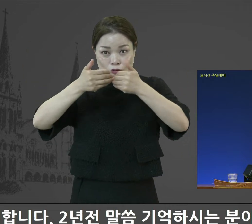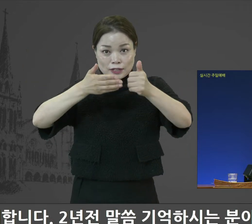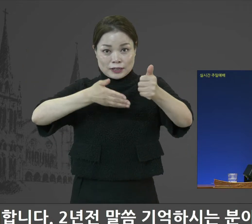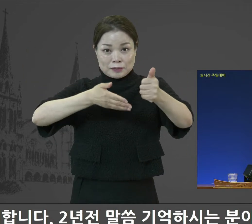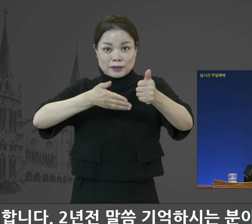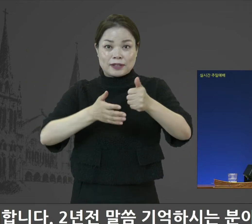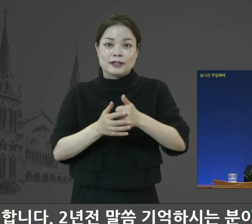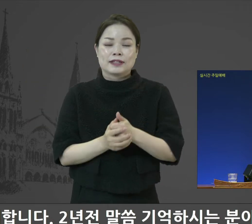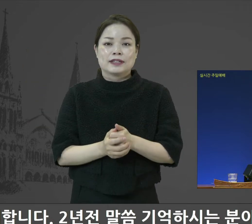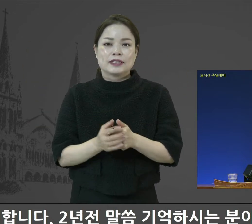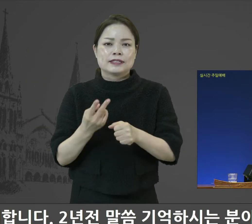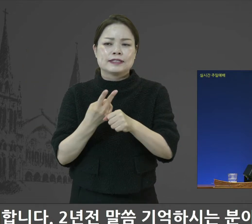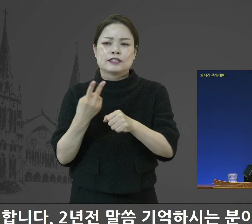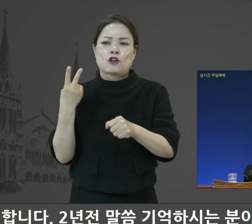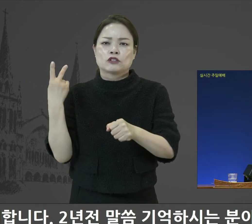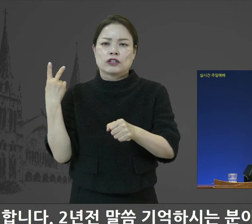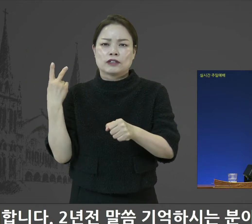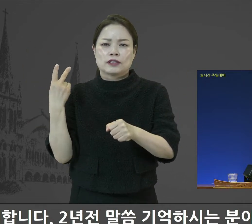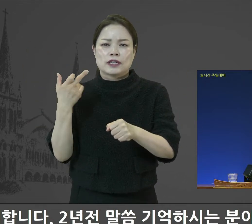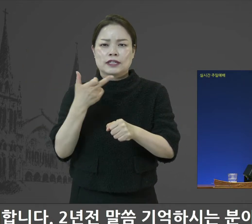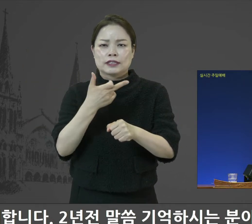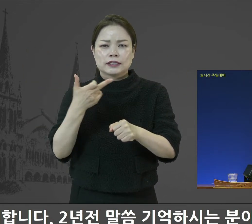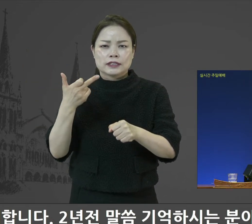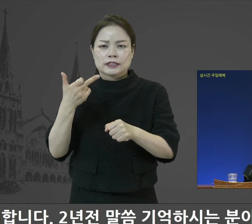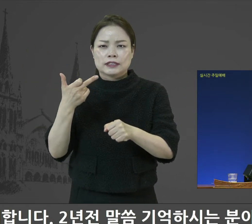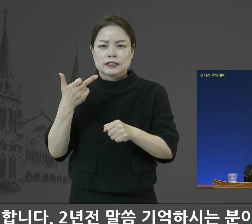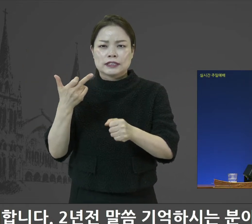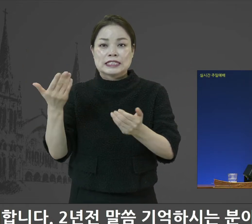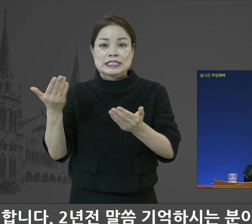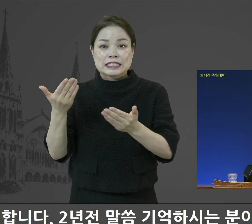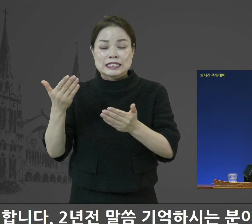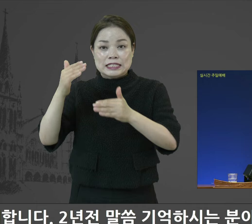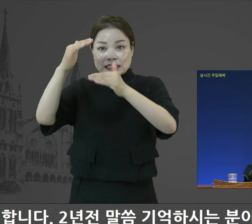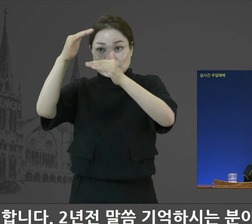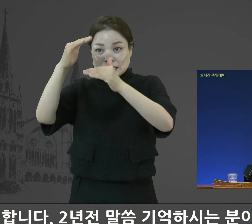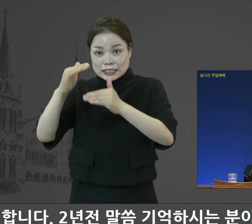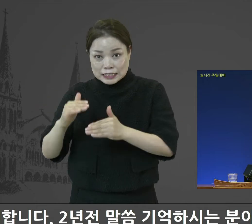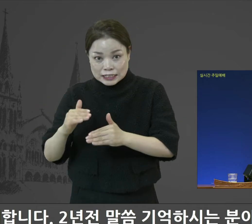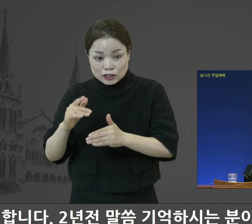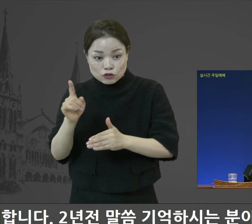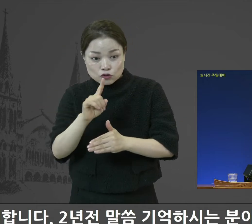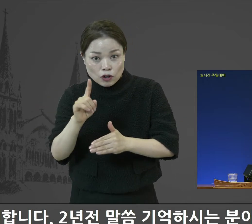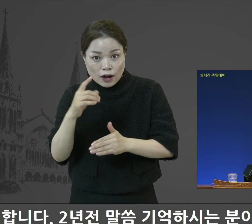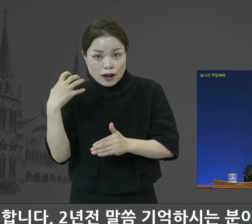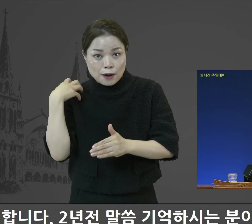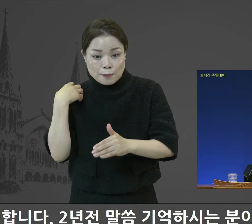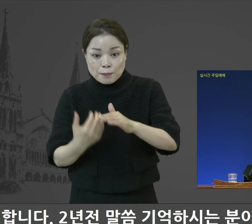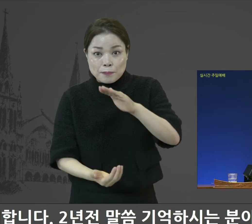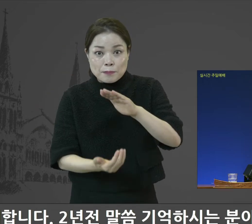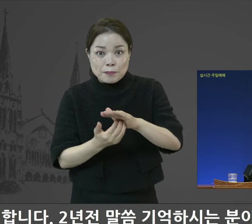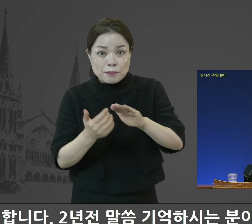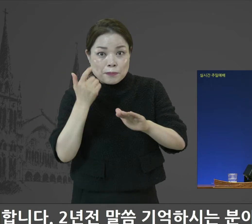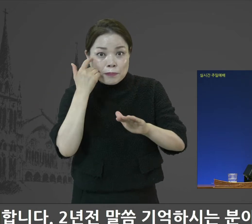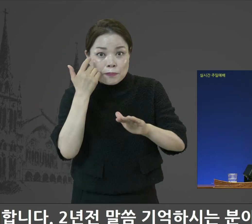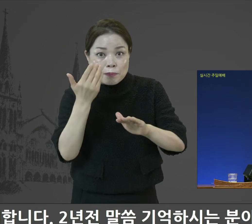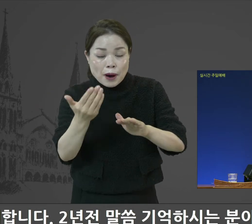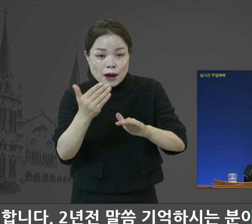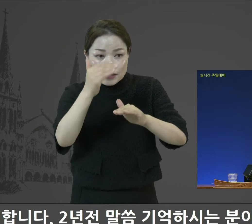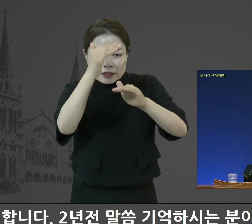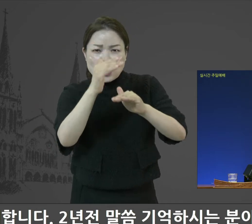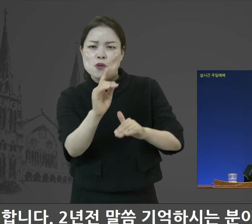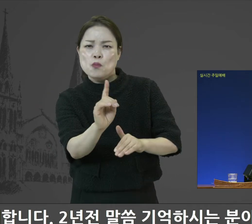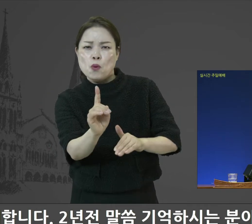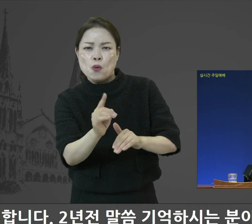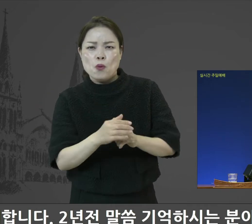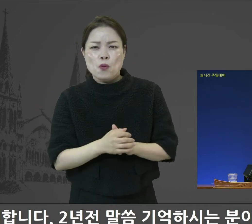수 있습니다. 2년 전에 이 큰일의 내용입니다. 처음에 이제 누가 큰일을 행하셨는가 살펴봤고요. 이제 큰일의 내용이